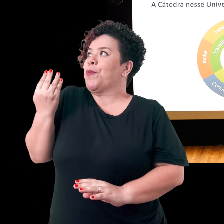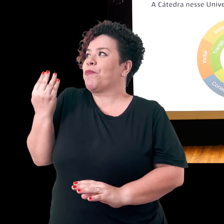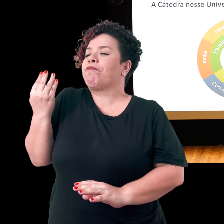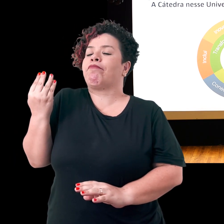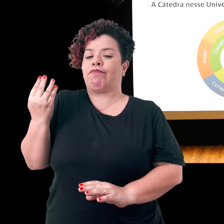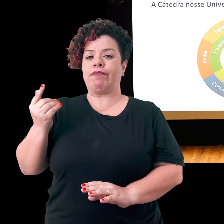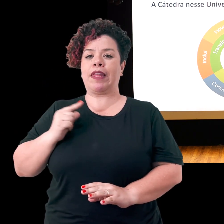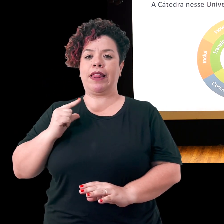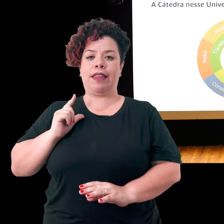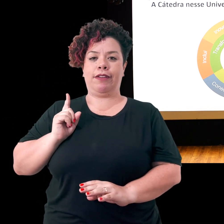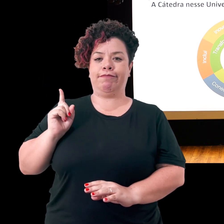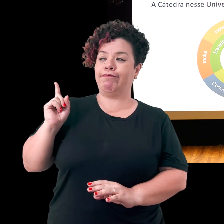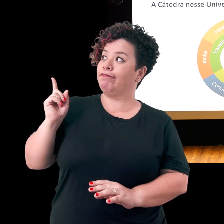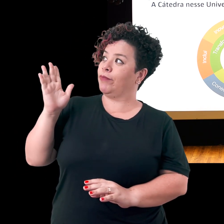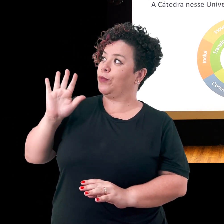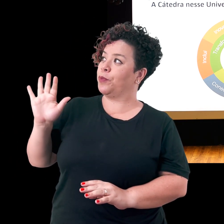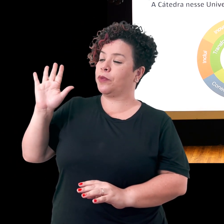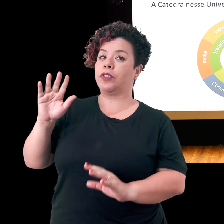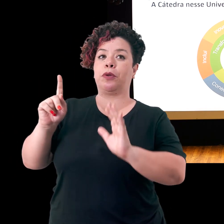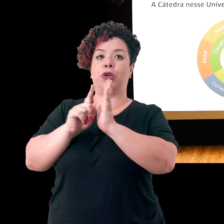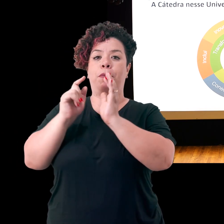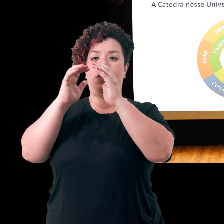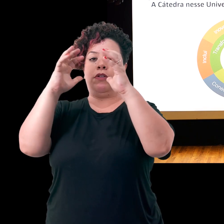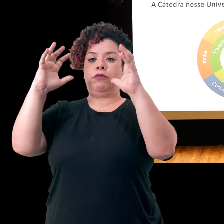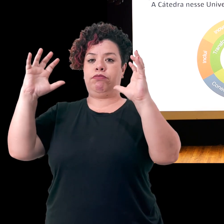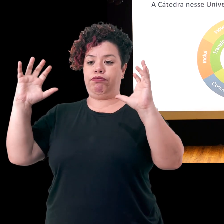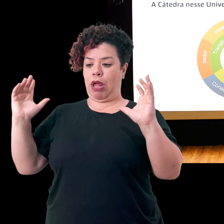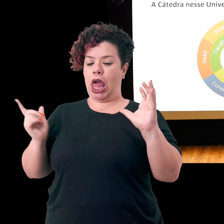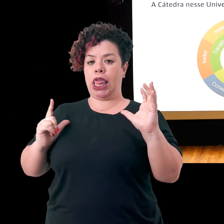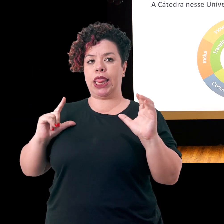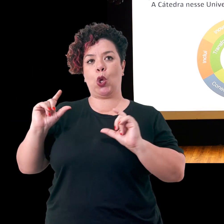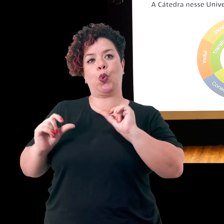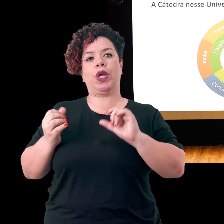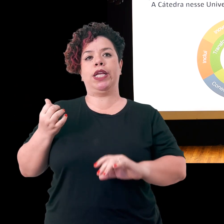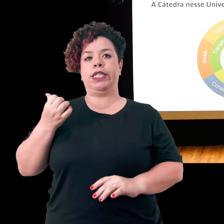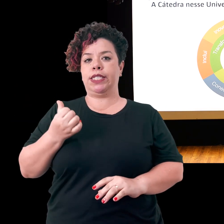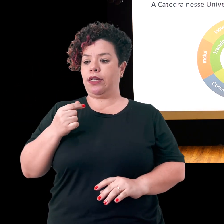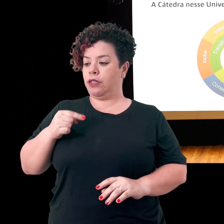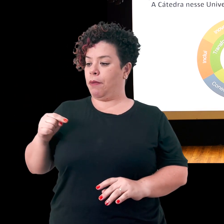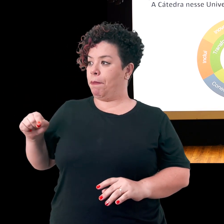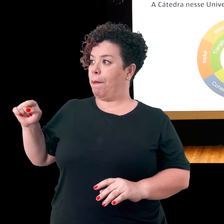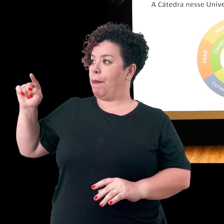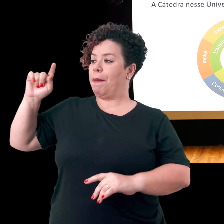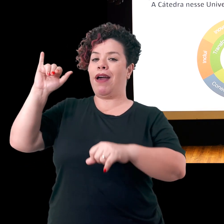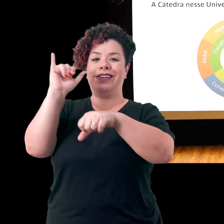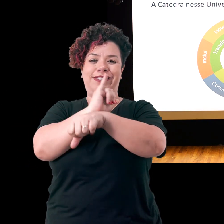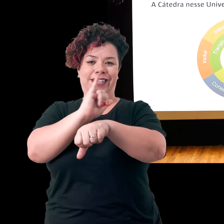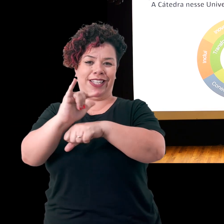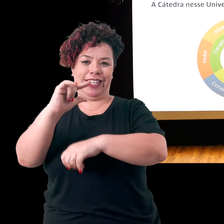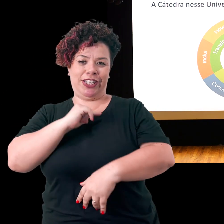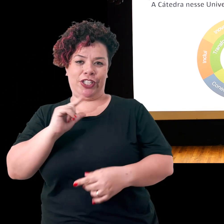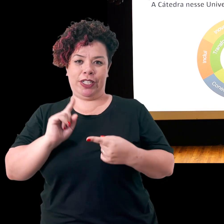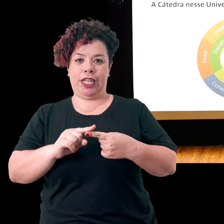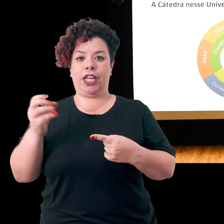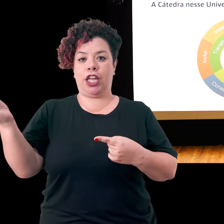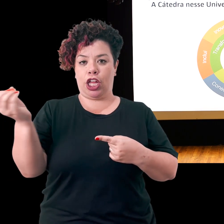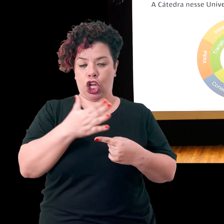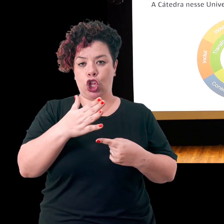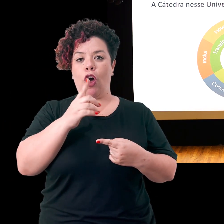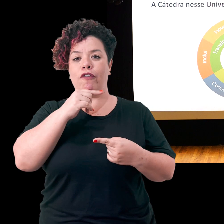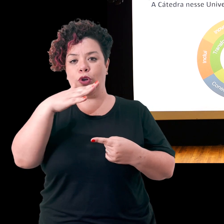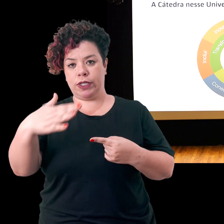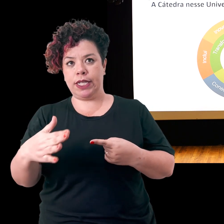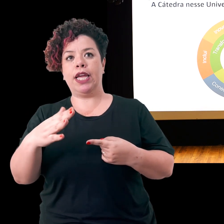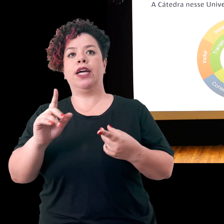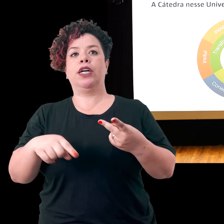tem nessa área mais de fora as 6 estratégias que a gente tem. Inova Oceano, que é